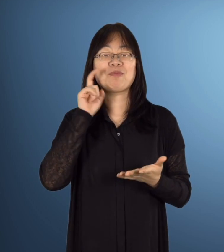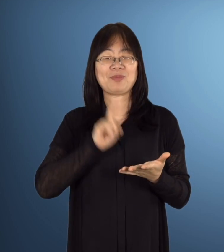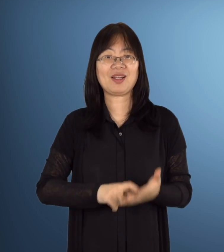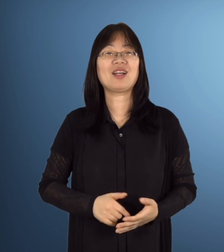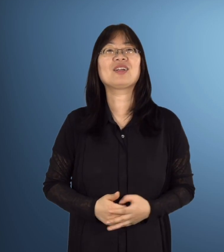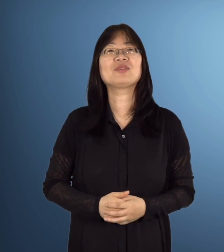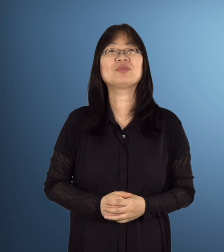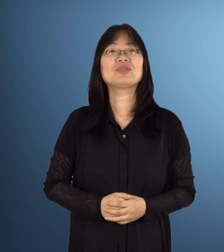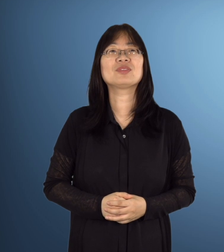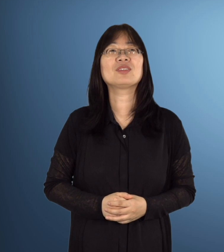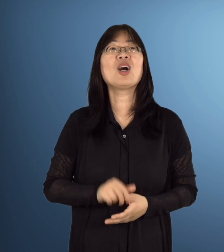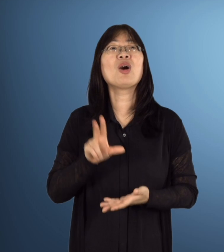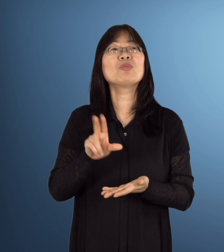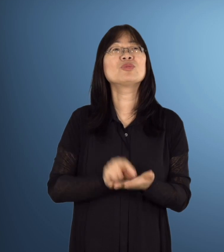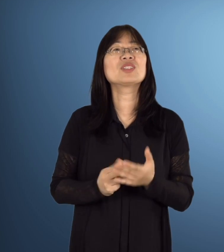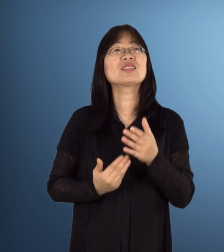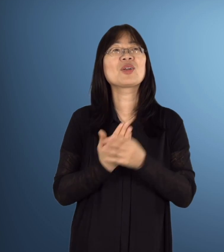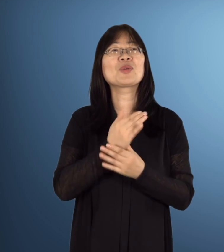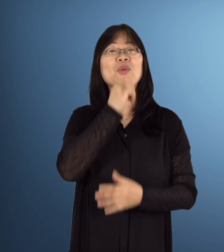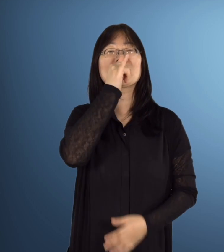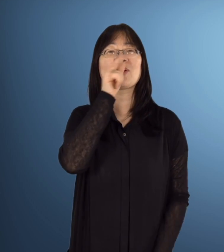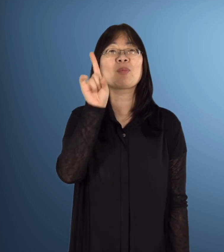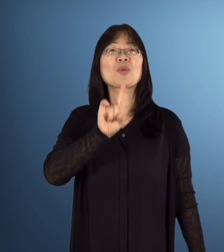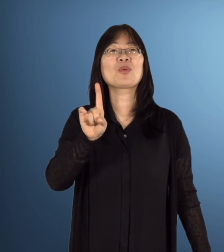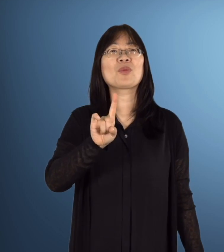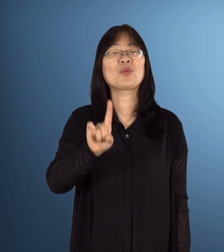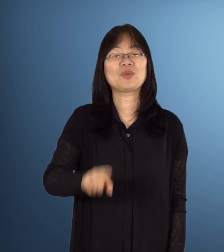있습니다. 무슨 문제가 생기냐면